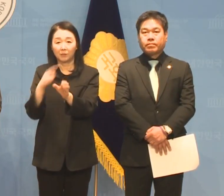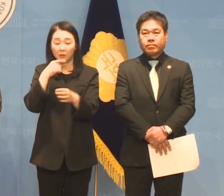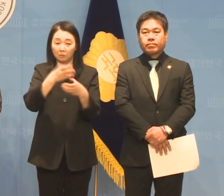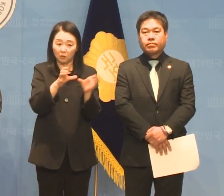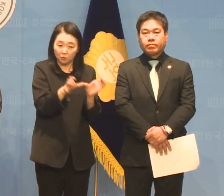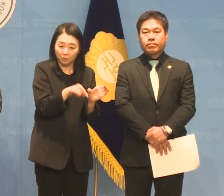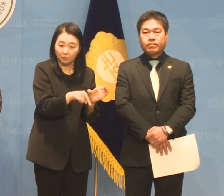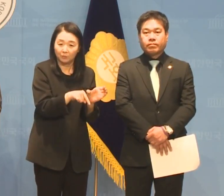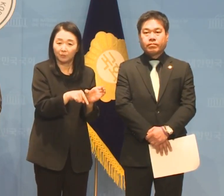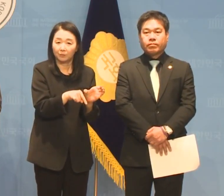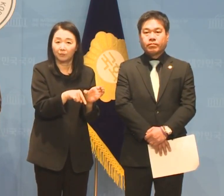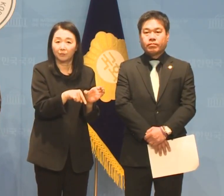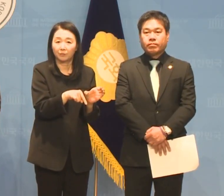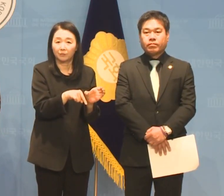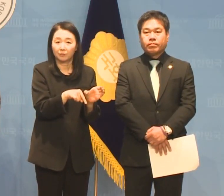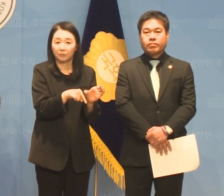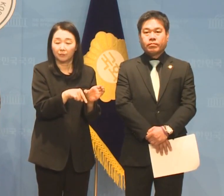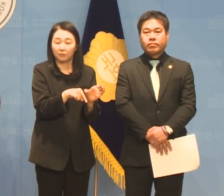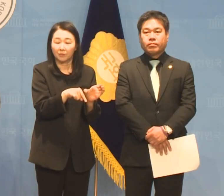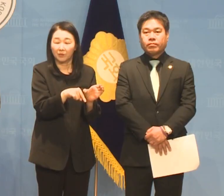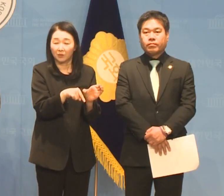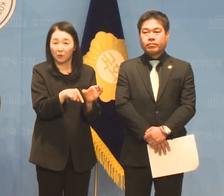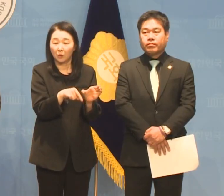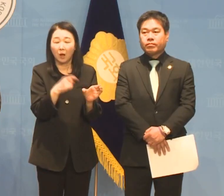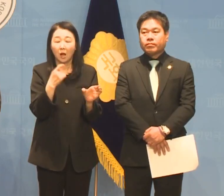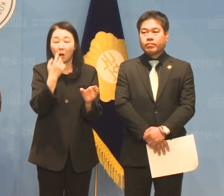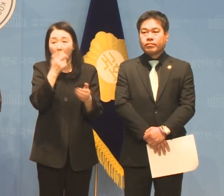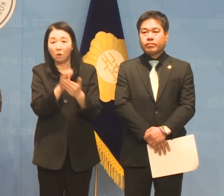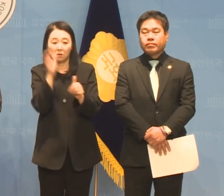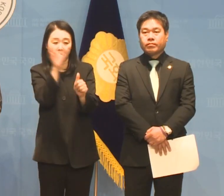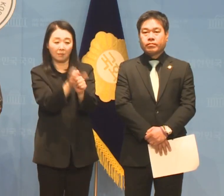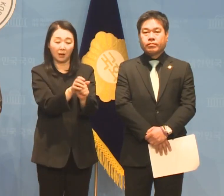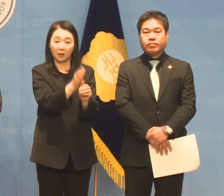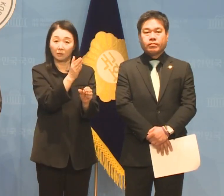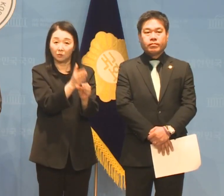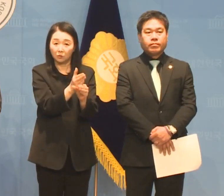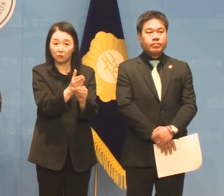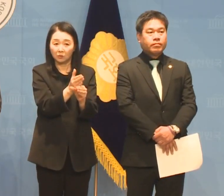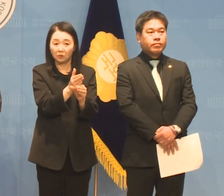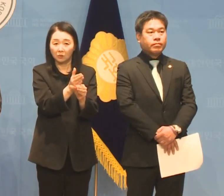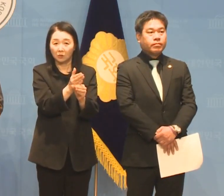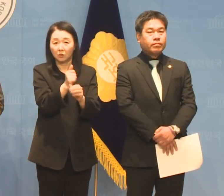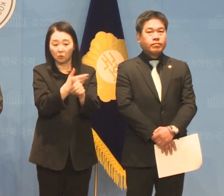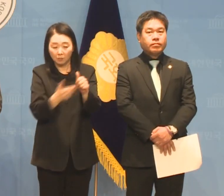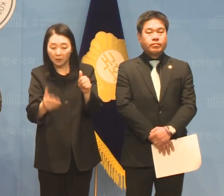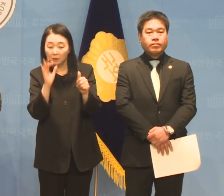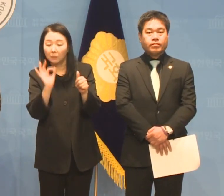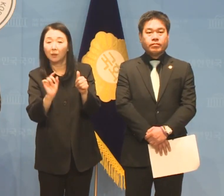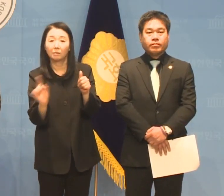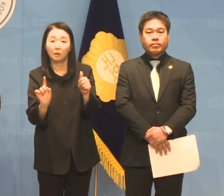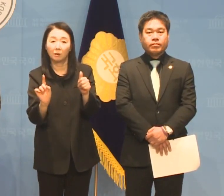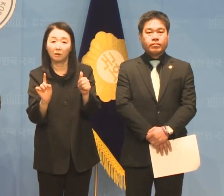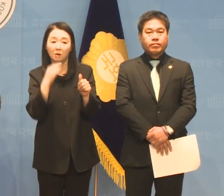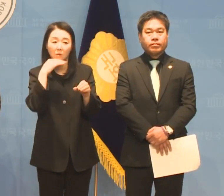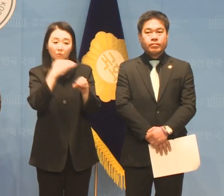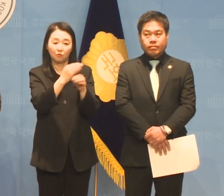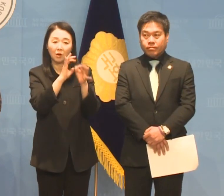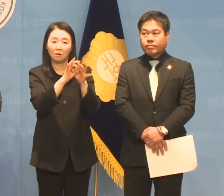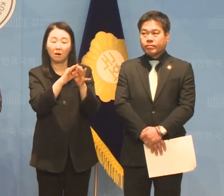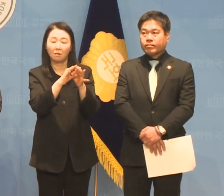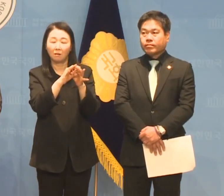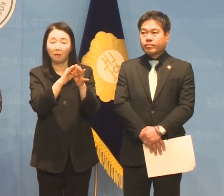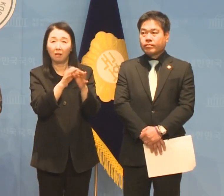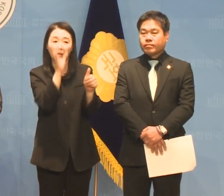세력에게 터무니없는 누명을 씌우고 있는데요. 일련의 흐름이 있습니다. 최근에 종북 세력으로